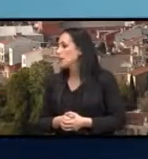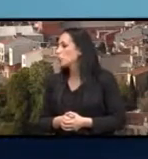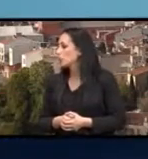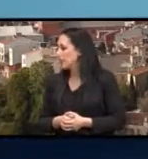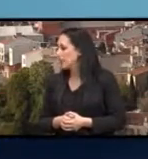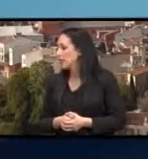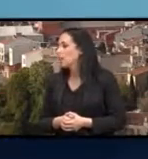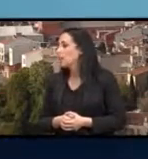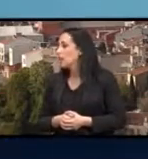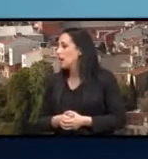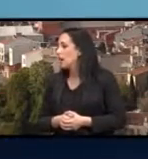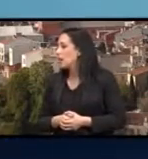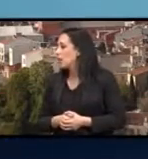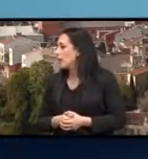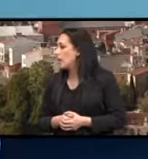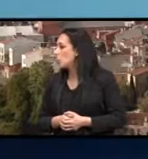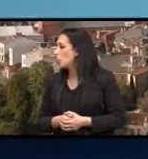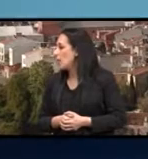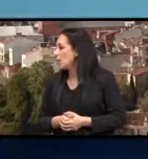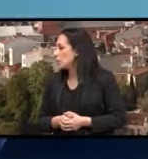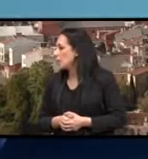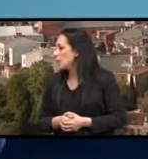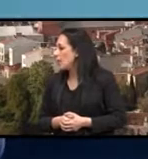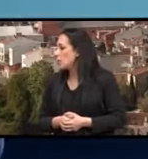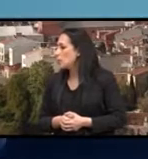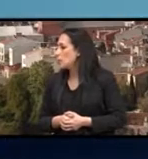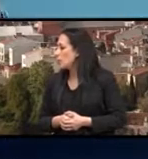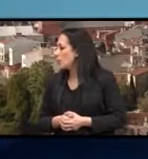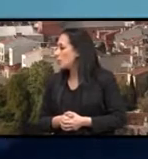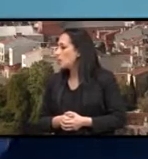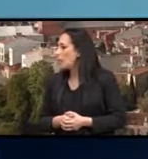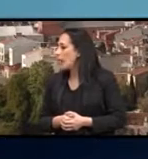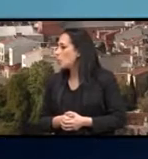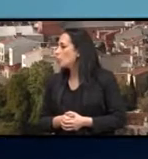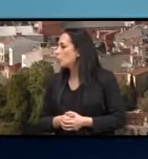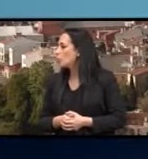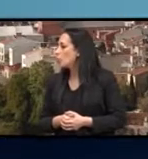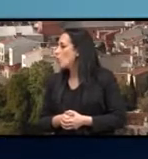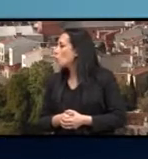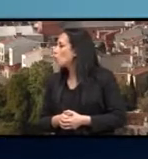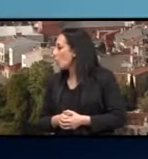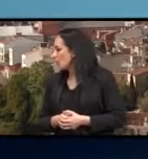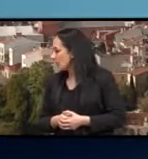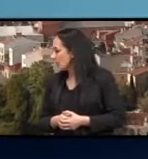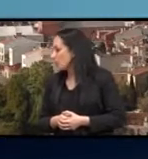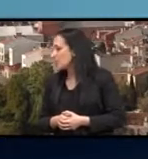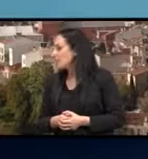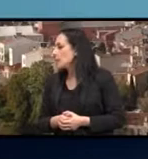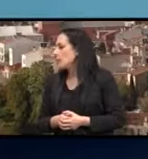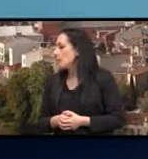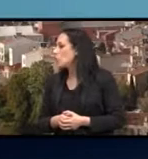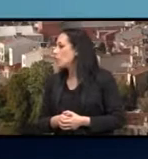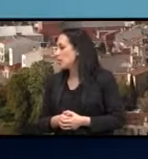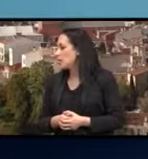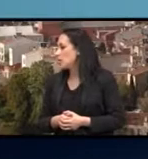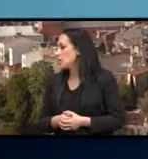per poder-nos entendre. A l'hora d'anar a comprar menjar, anar a comprar roba, anar a comprar un mòbil, per exemple, sempre